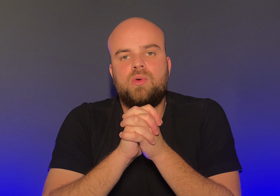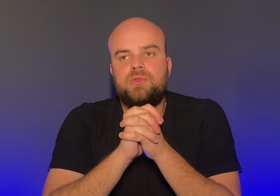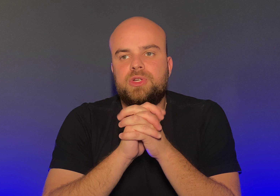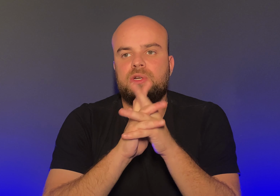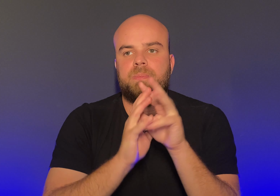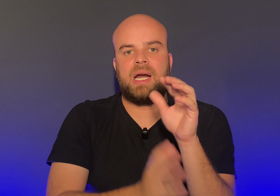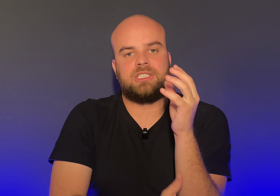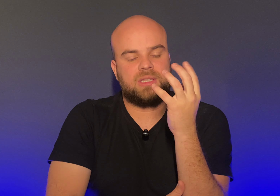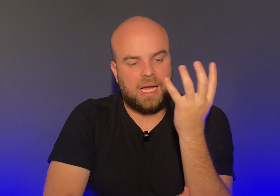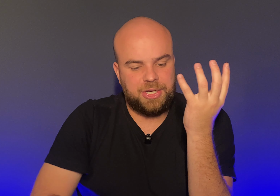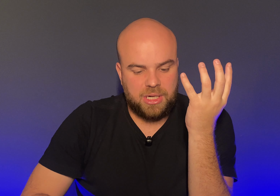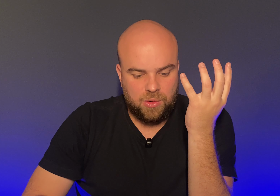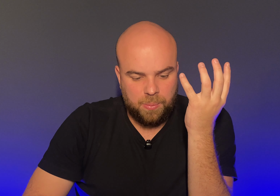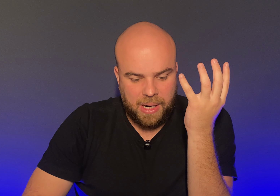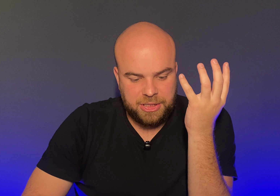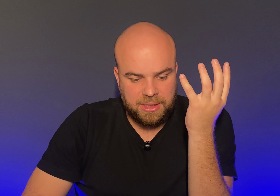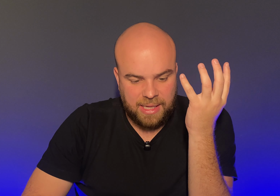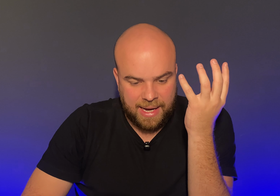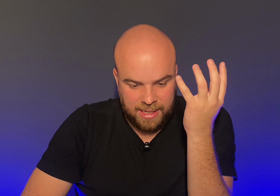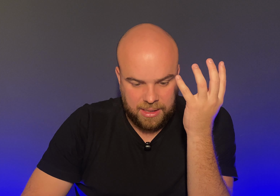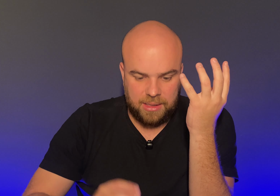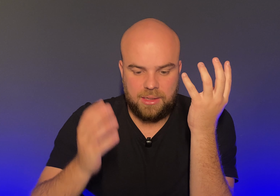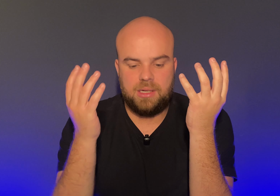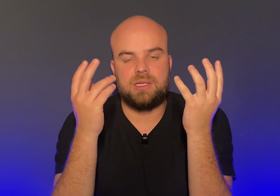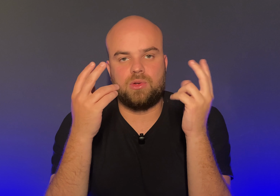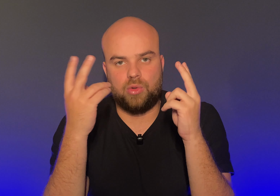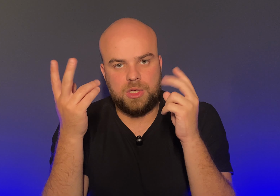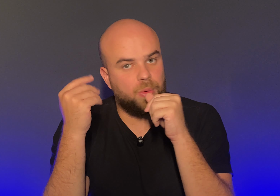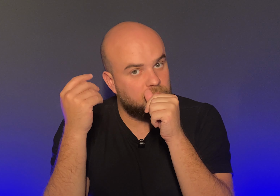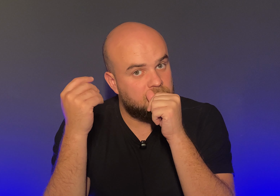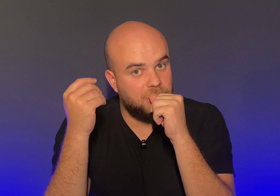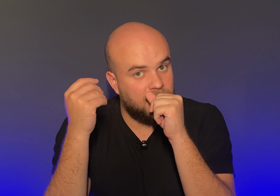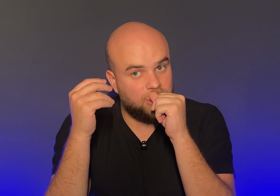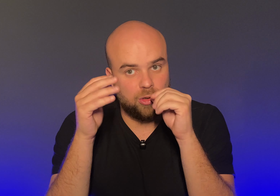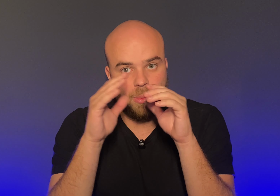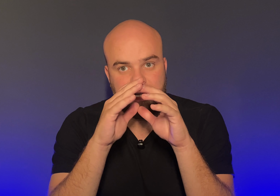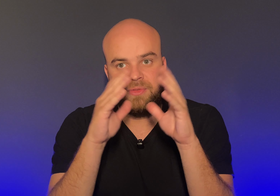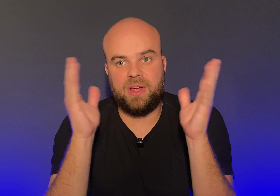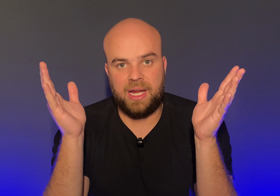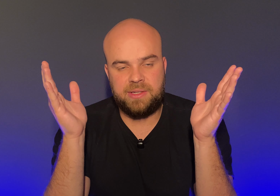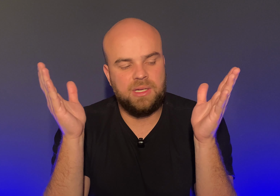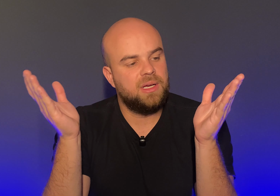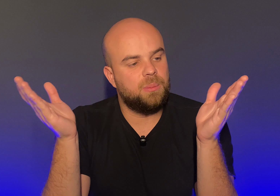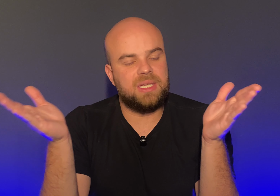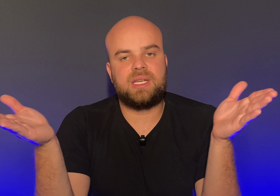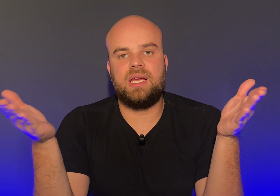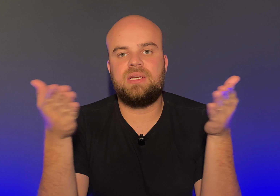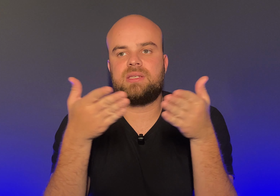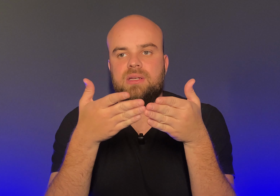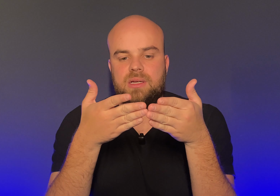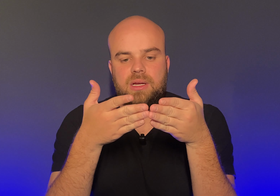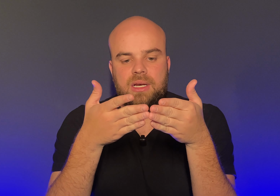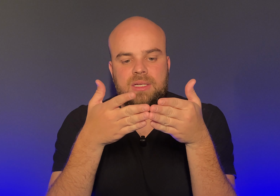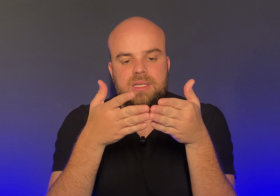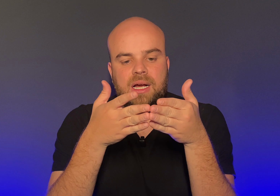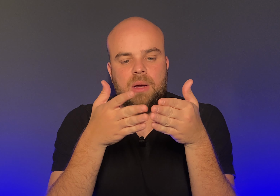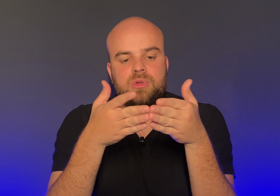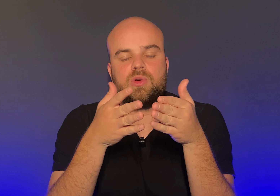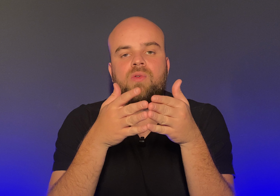acaba confundindo parte tática com parte técnica que são dois pontos é totalmente diferentes mas que eles eles acabam